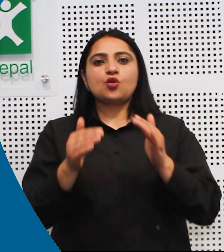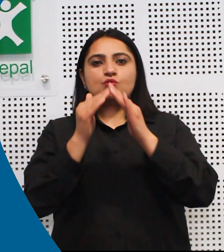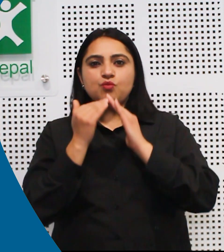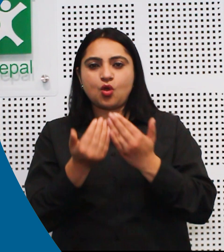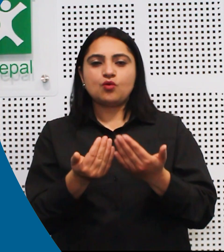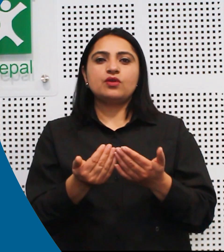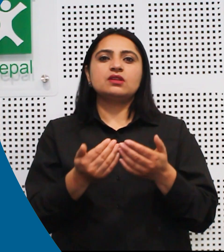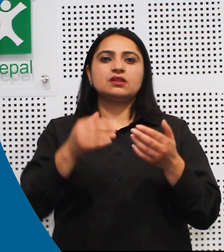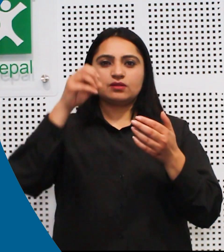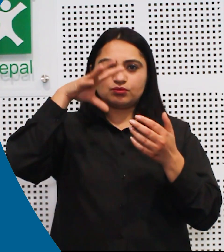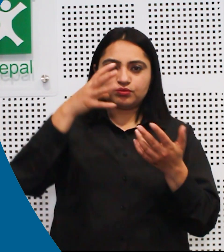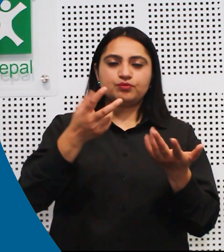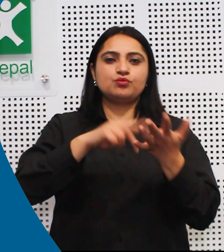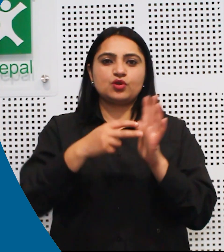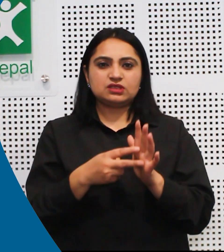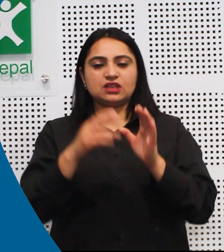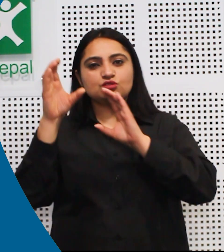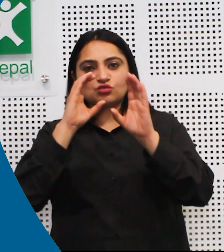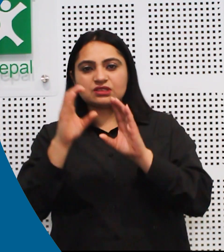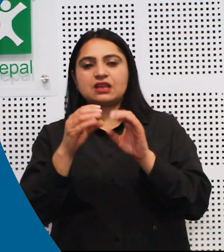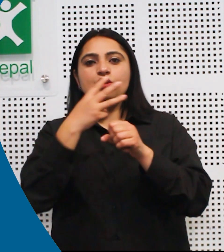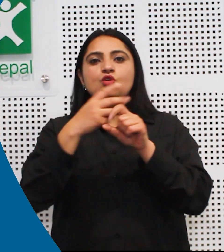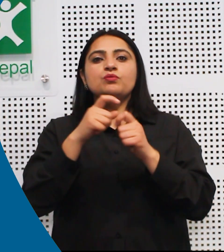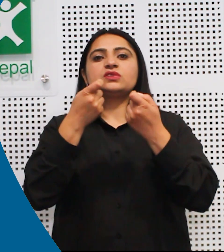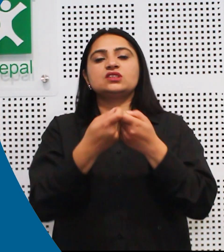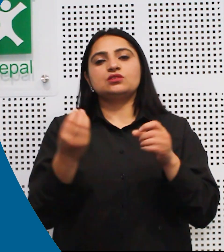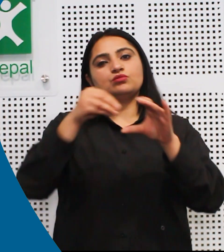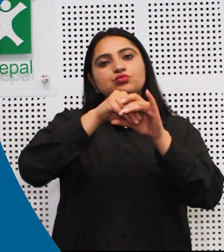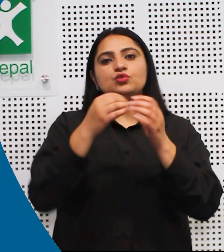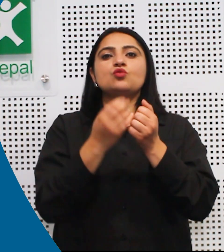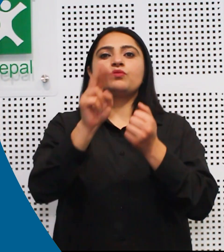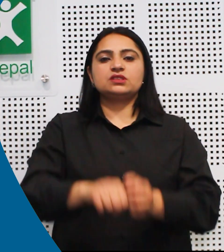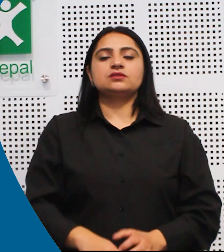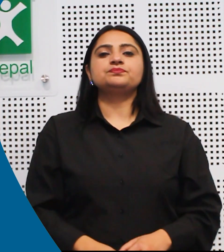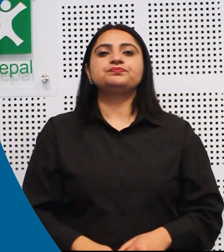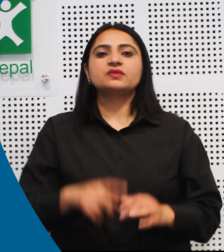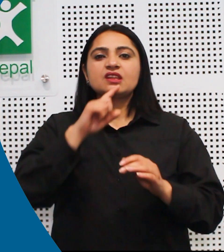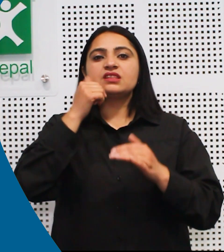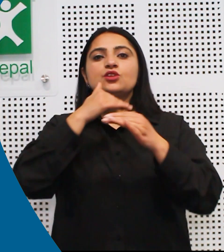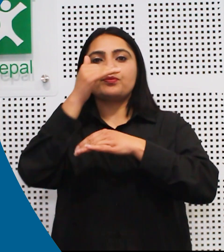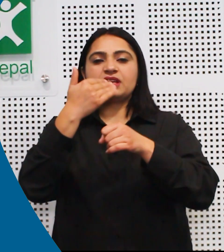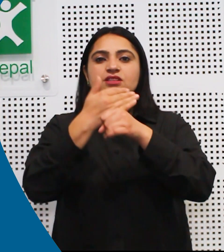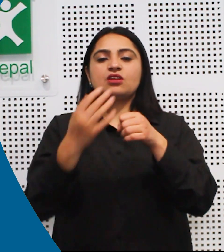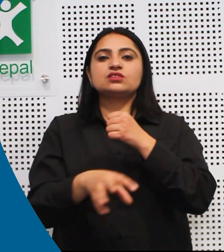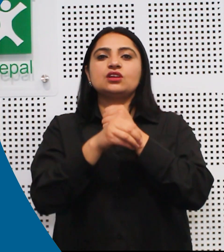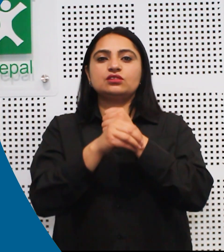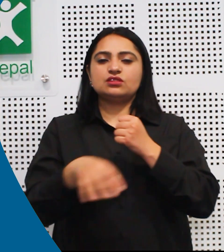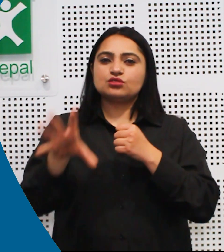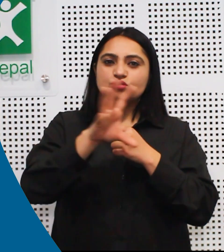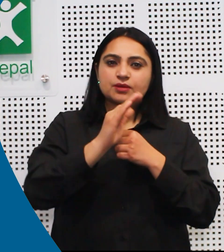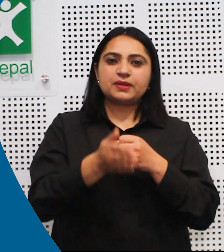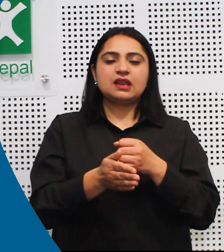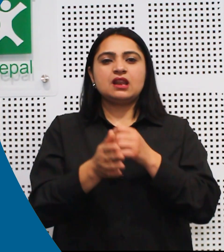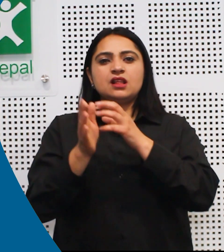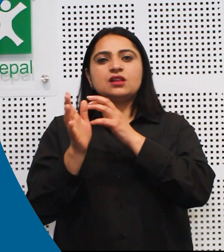साना जलविद्युत, सञ्चार आदि उपक्षेत्रहरू समावेश गर्नुपर्दछ। दिगो विकासका लक्ष्य अन्तर्गत सबैले धान्न